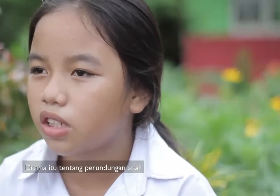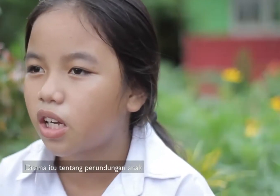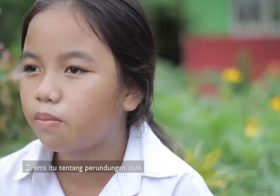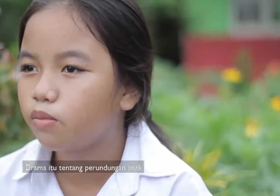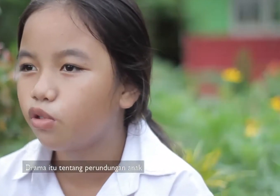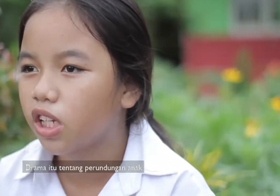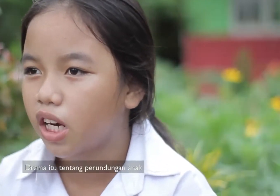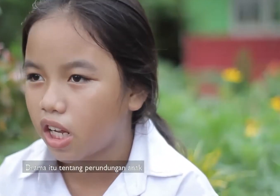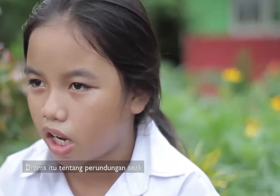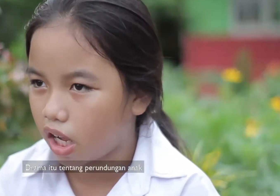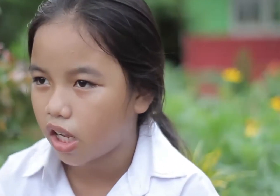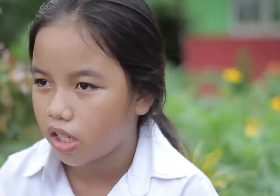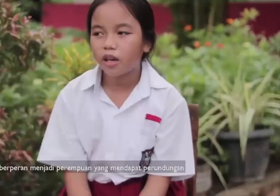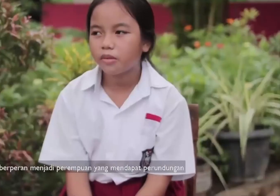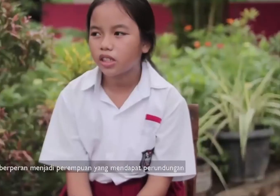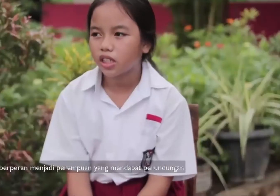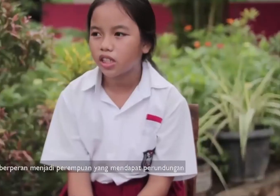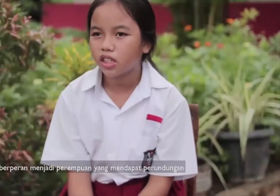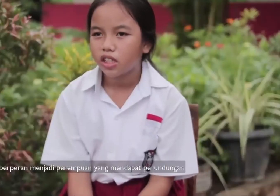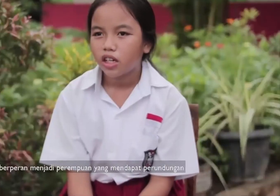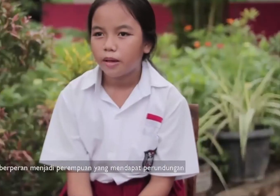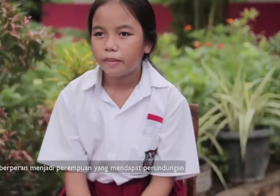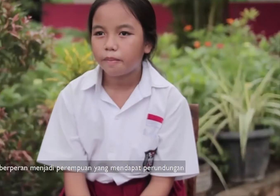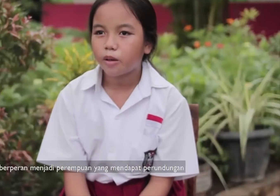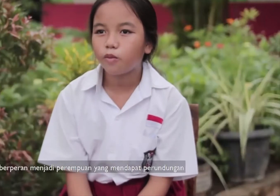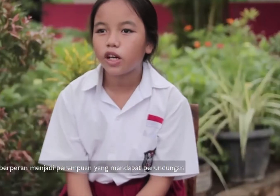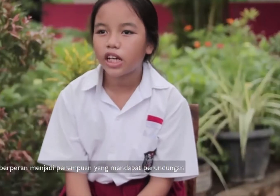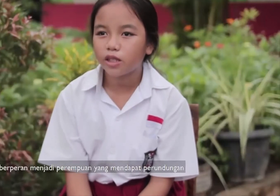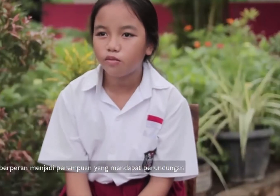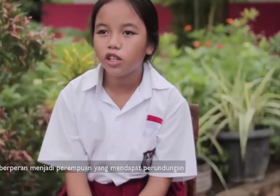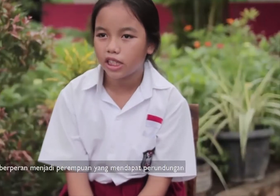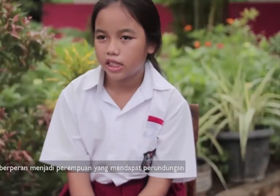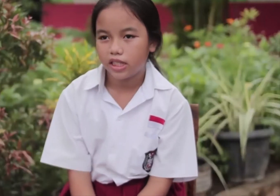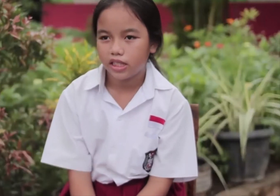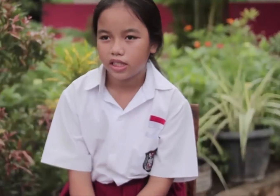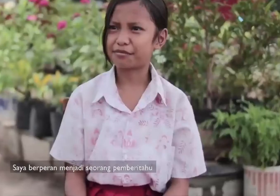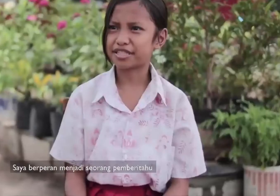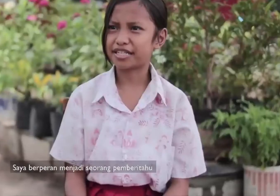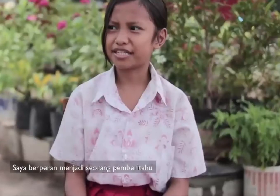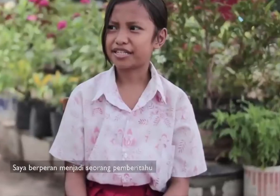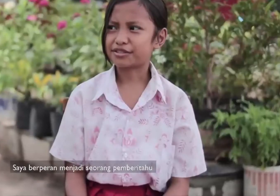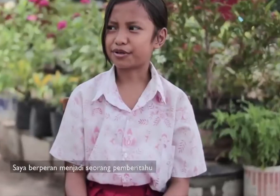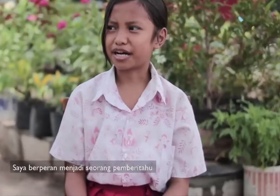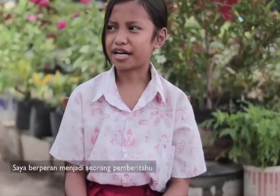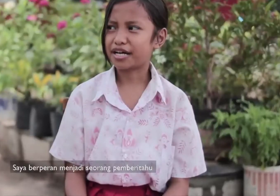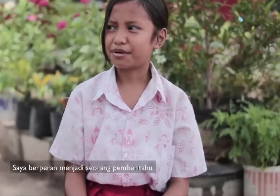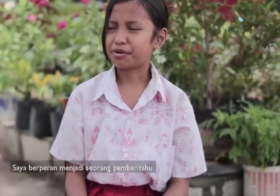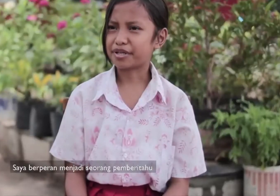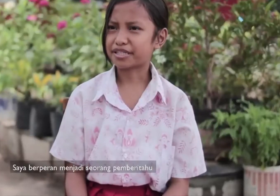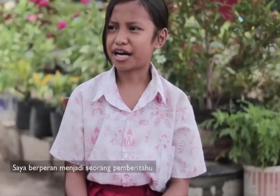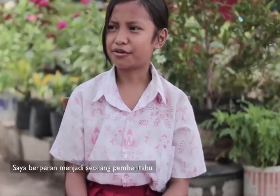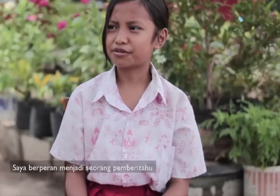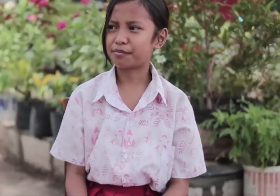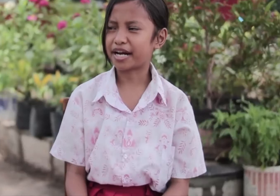Drama itu yang tentang pembulian anak. Saya menjadi perempuan yang dibully. Saya menjadi